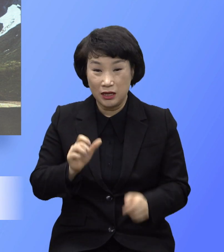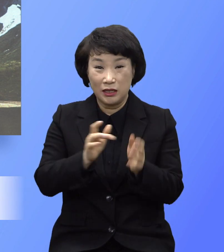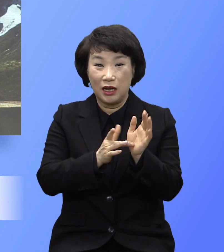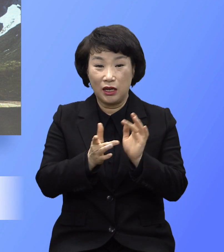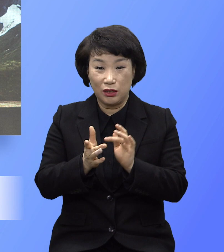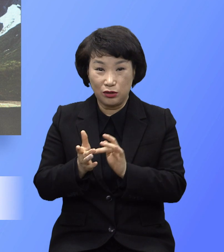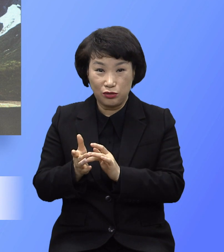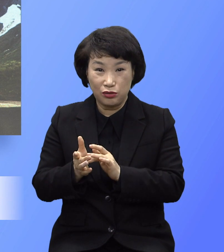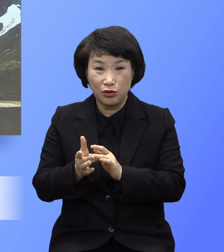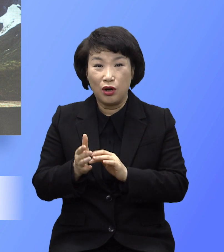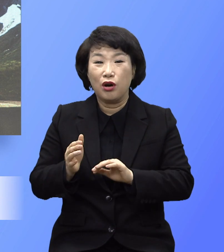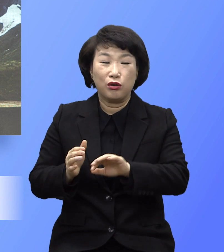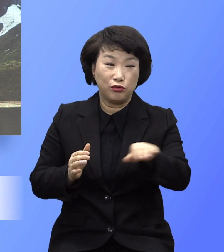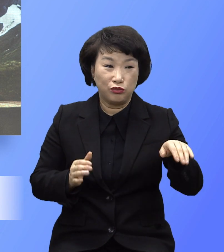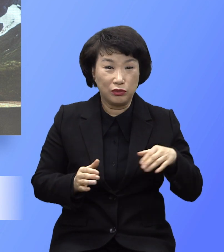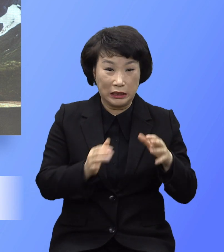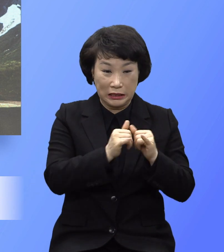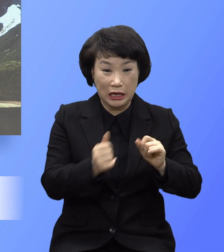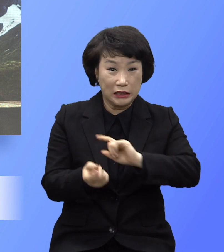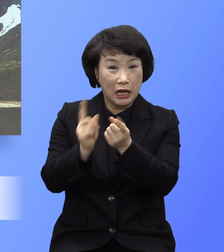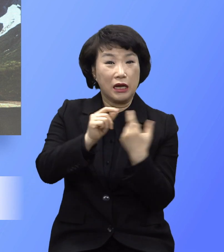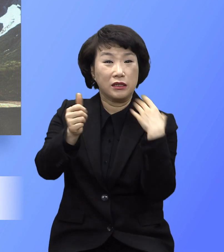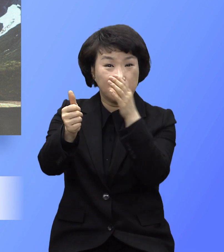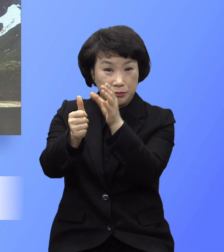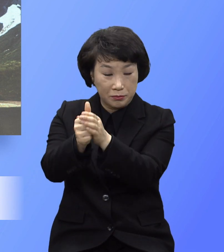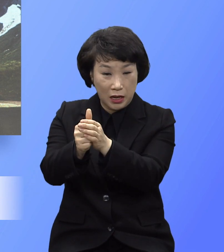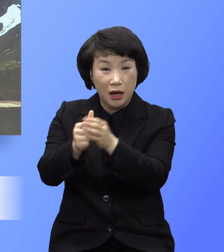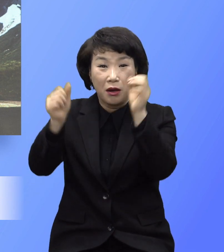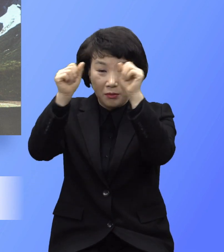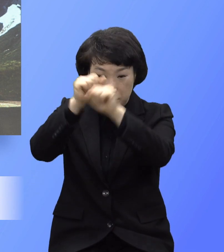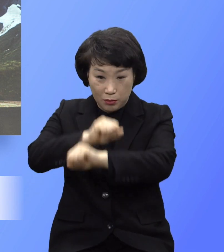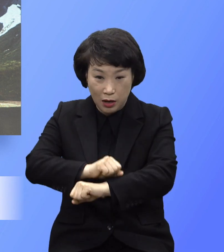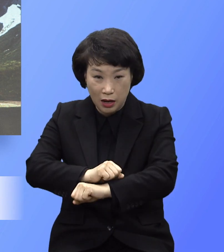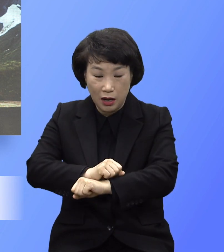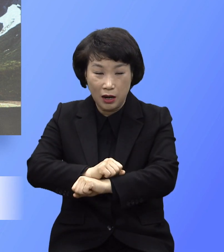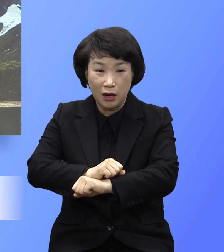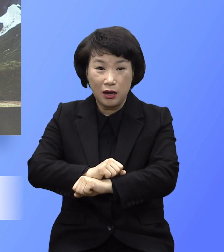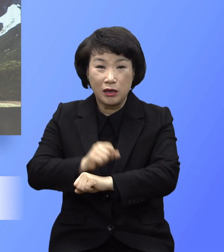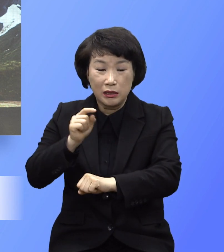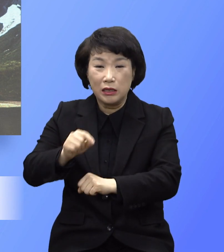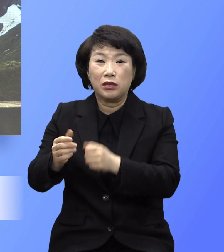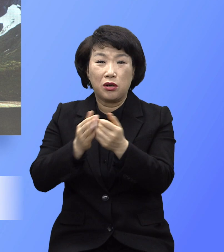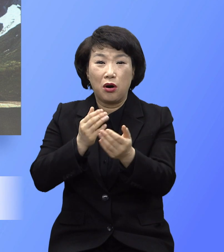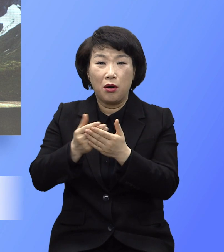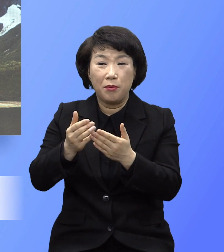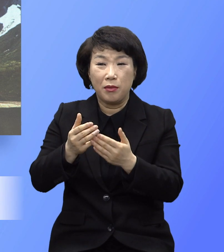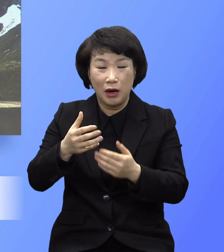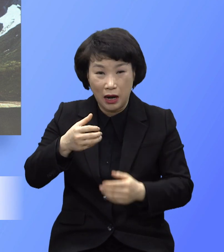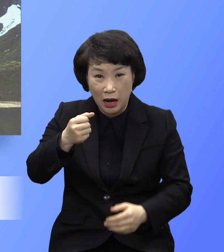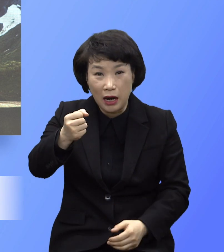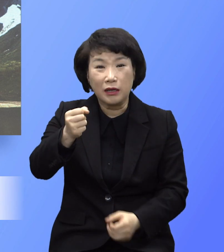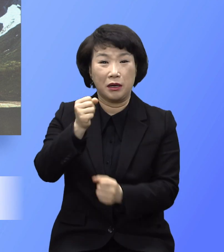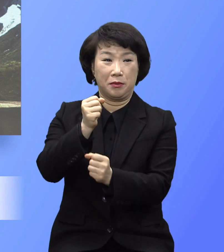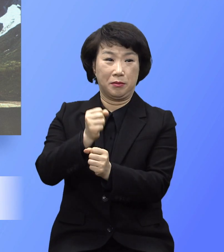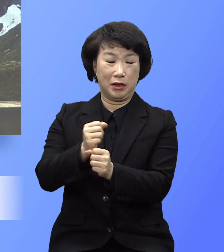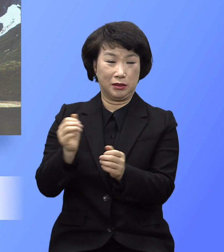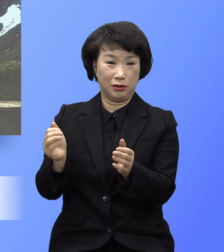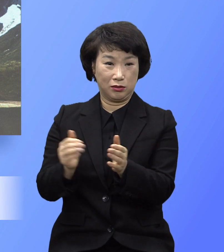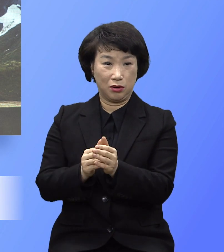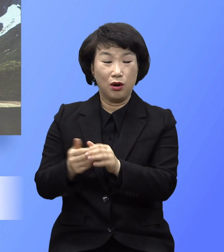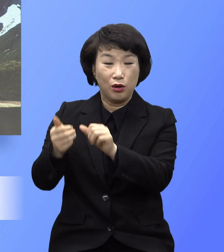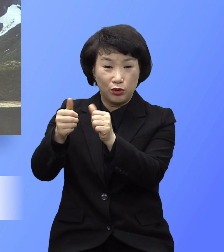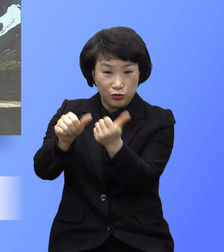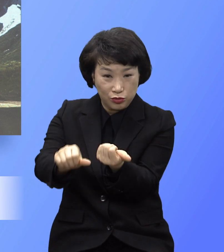독생자라도 우리 대신 멸망의 경험을 당하게 만들어